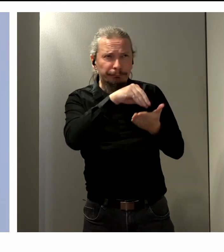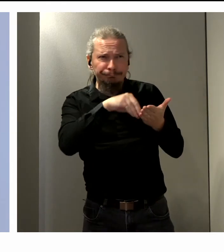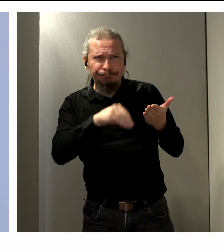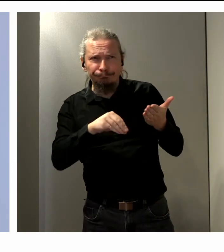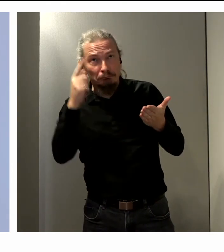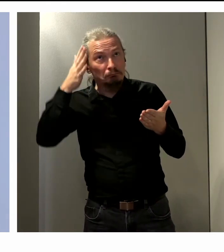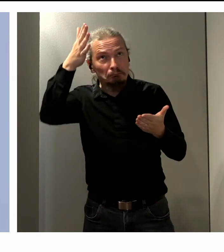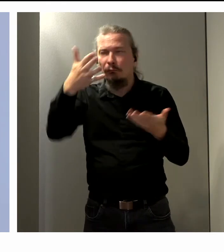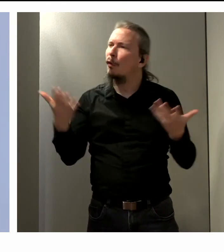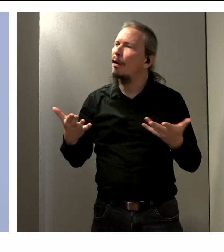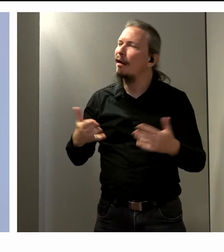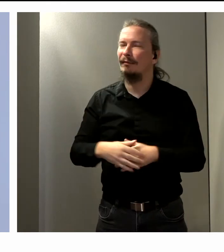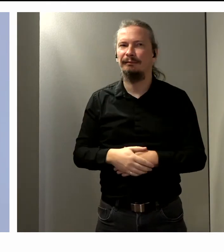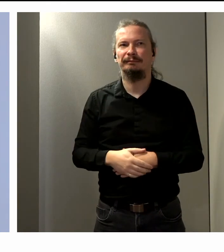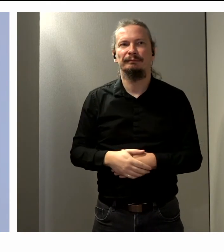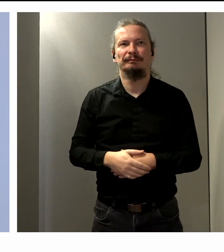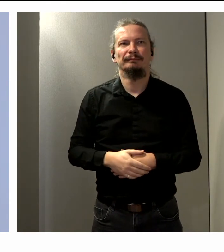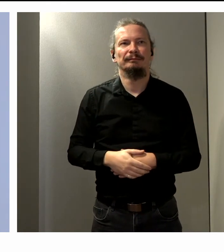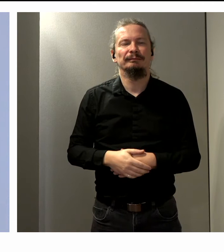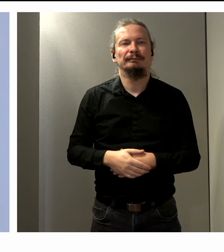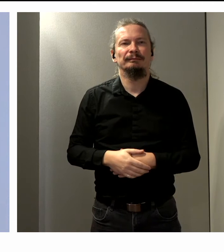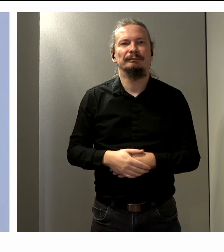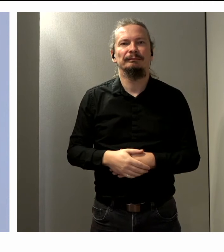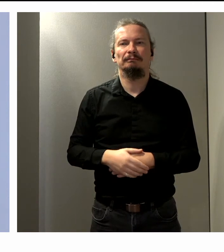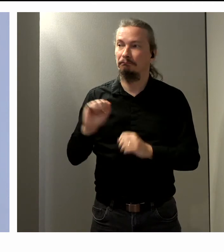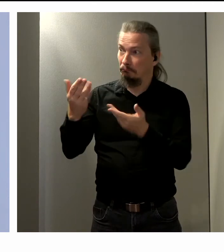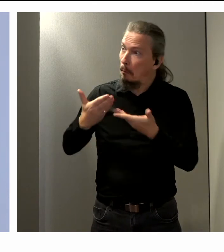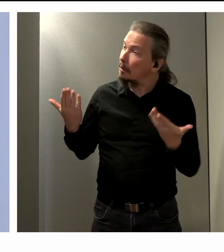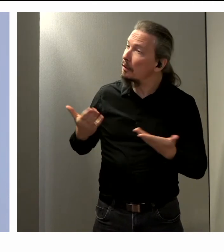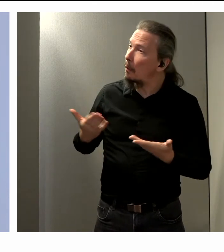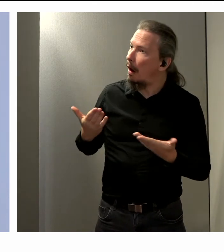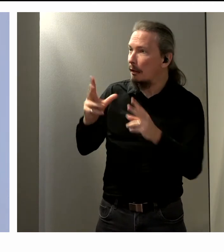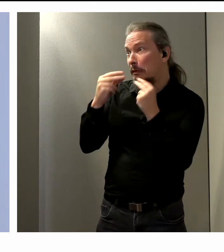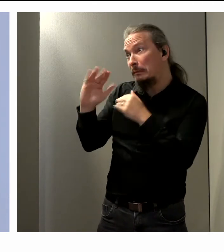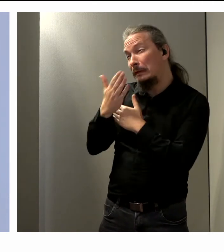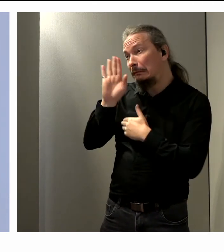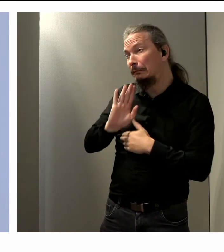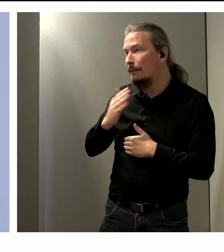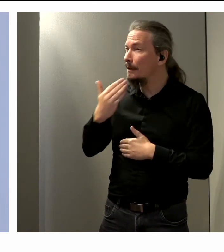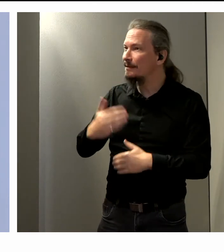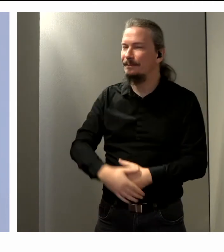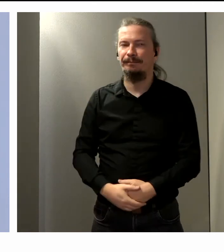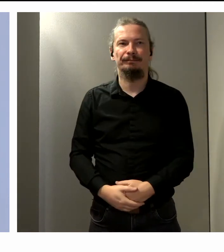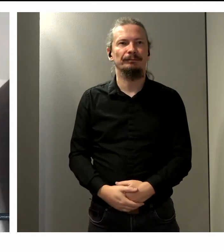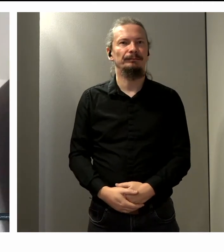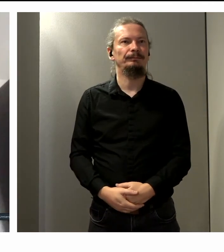quelles perspectives aussi pouvez-vous nous proposer et nous présenter? Je vous